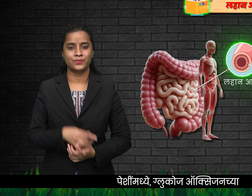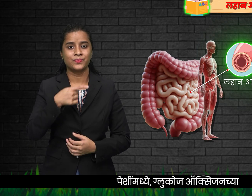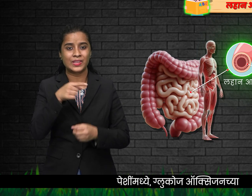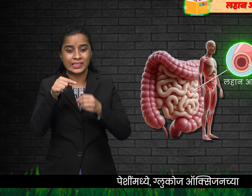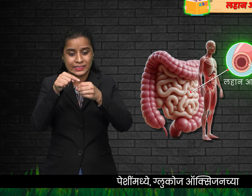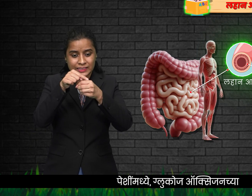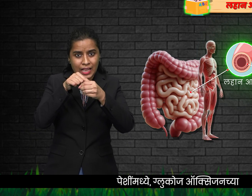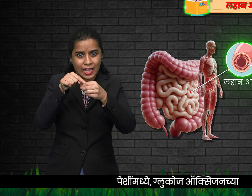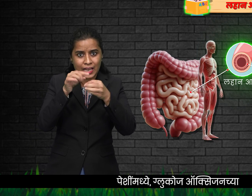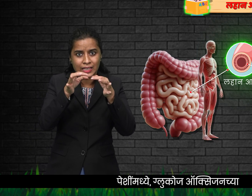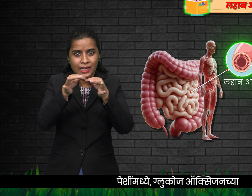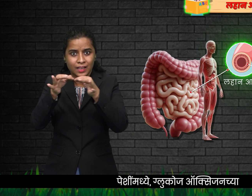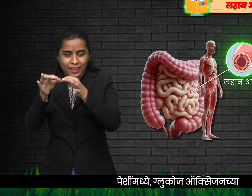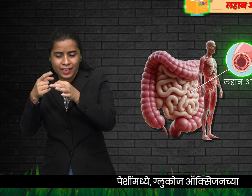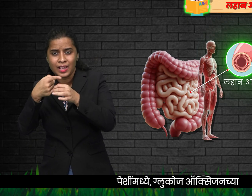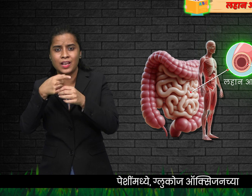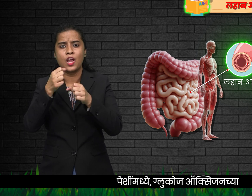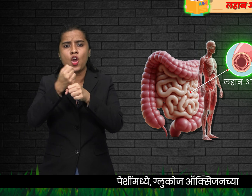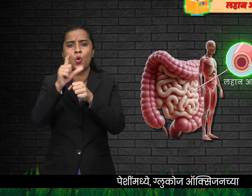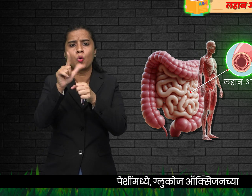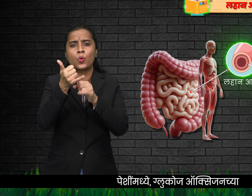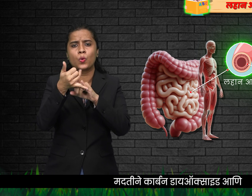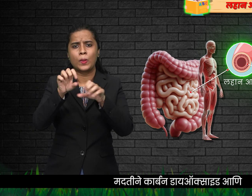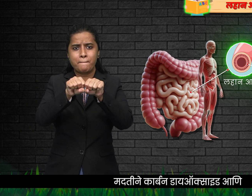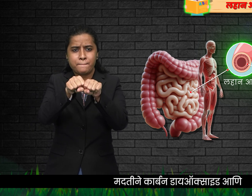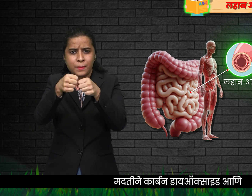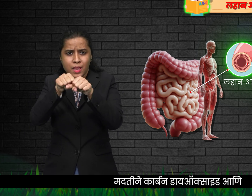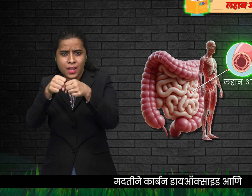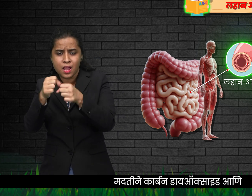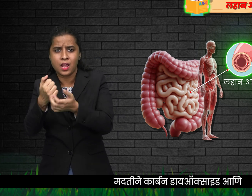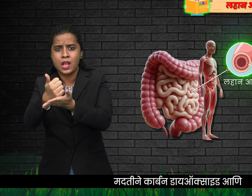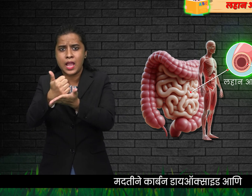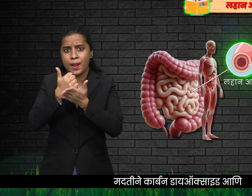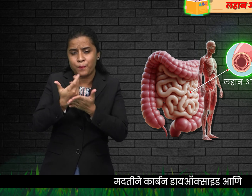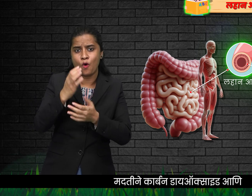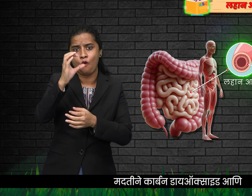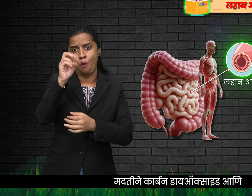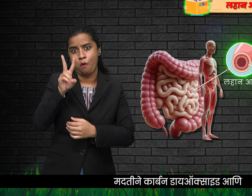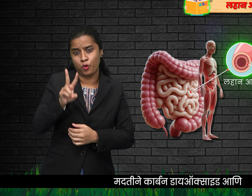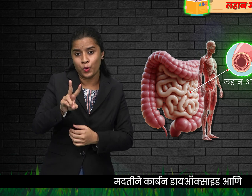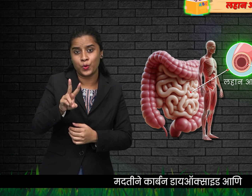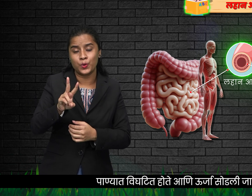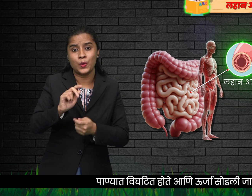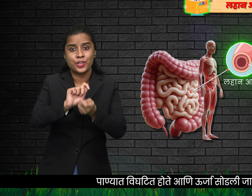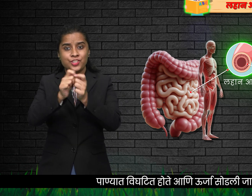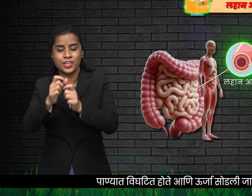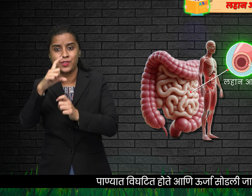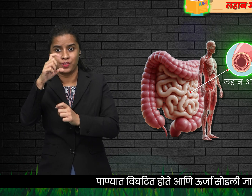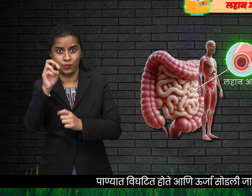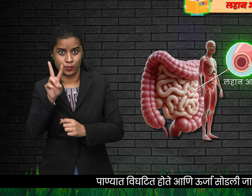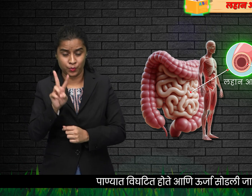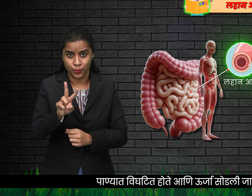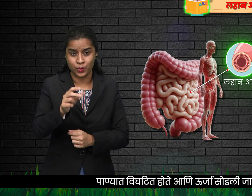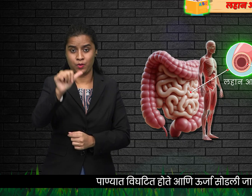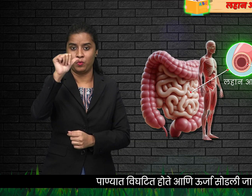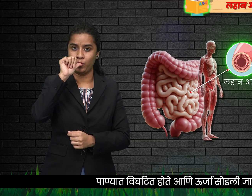पाचवा, पेशींमध्ये ग्लुकोज ऑक्सिजनच्या मदतीने कार्बन डायऑक्साईड आणि पाण्यात विघटित होते